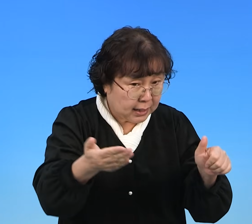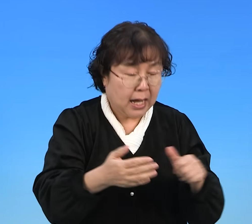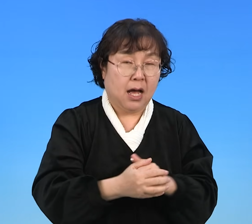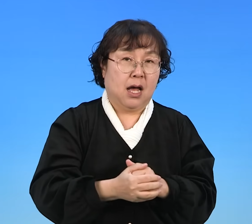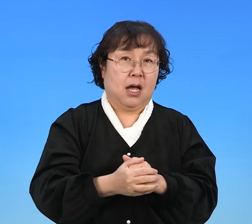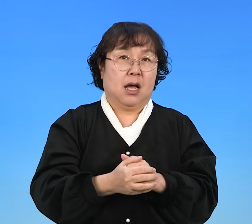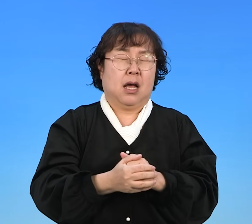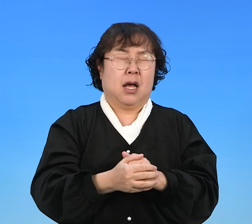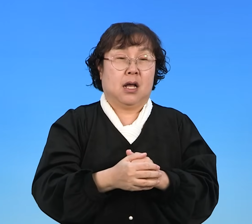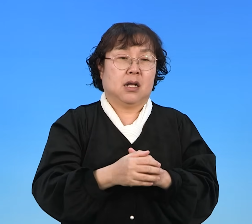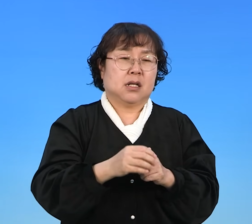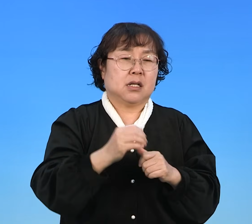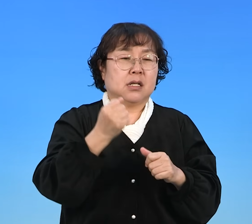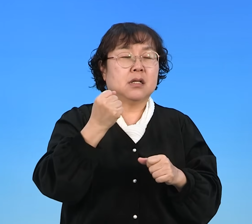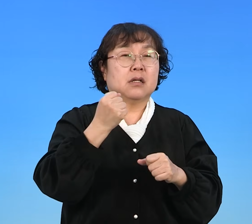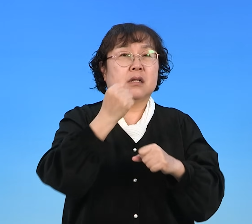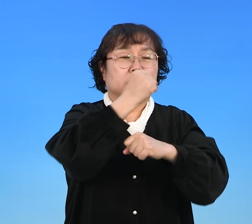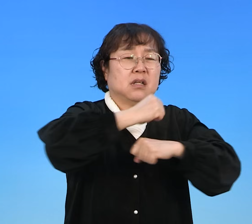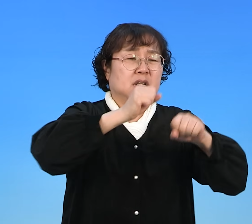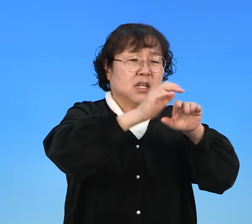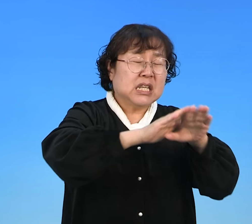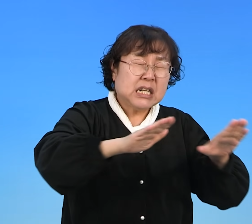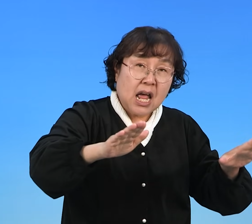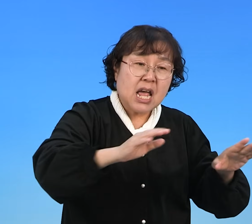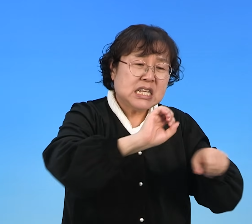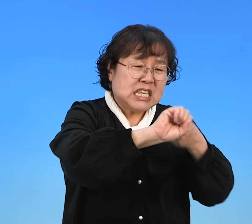보냐. 우리가